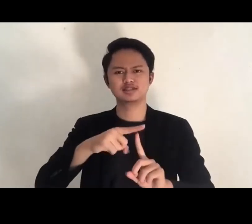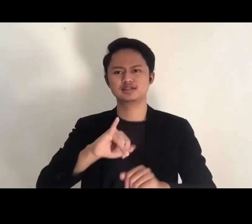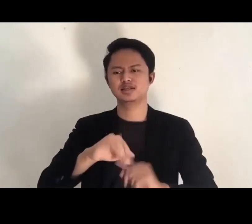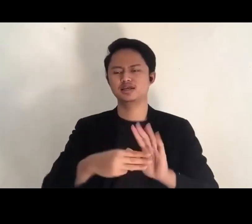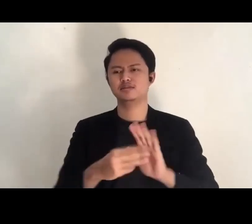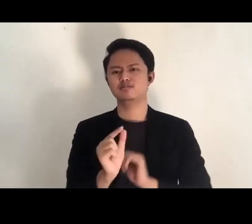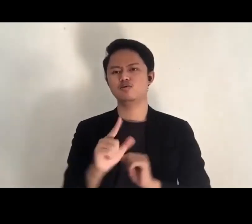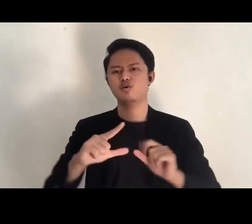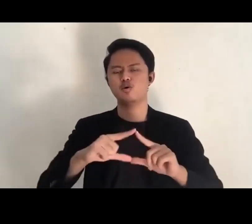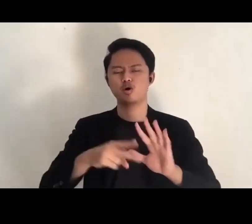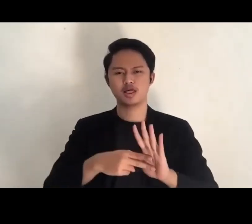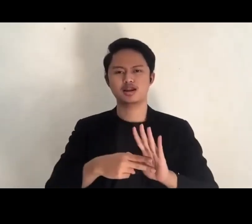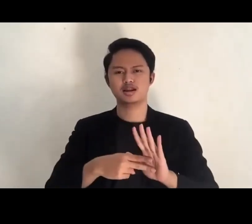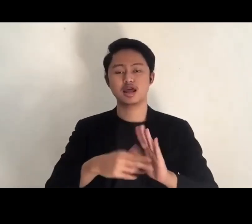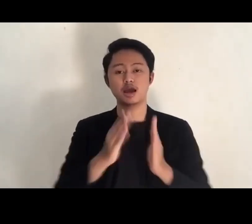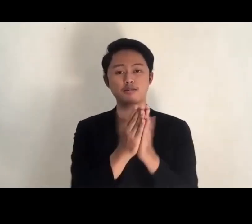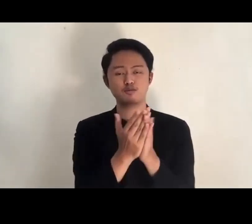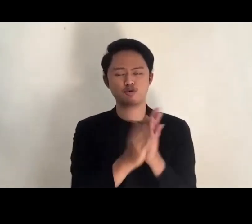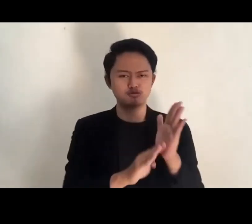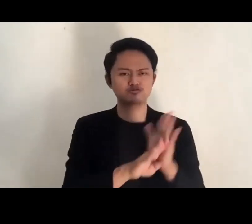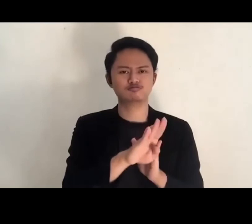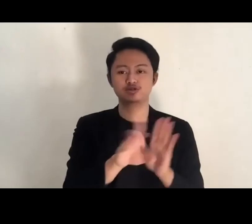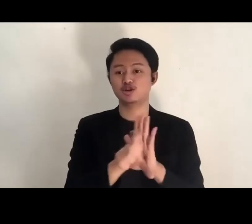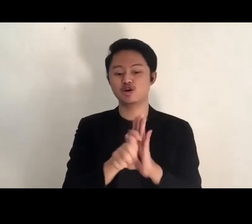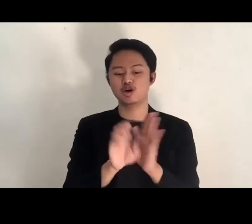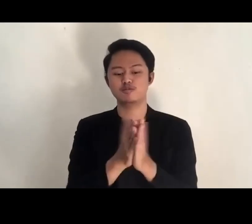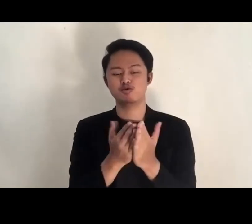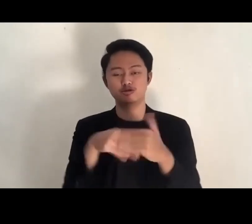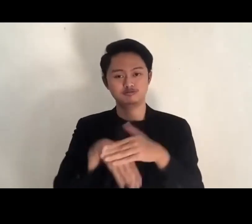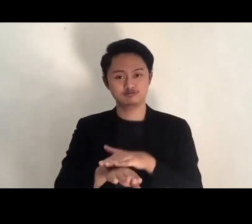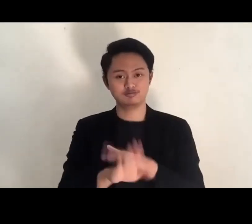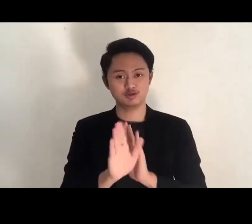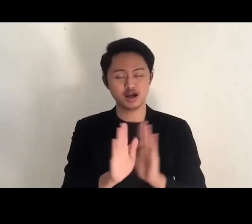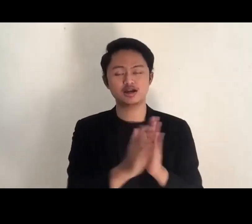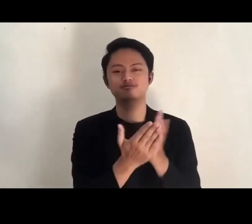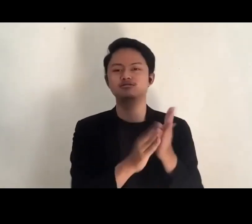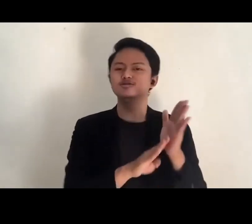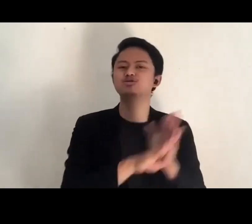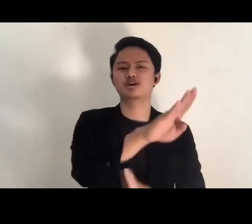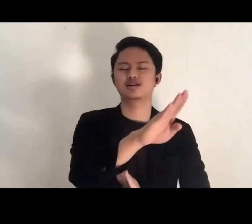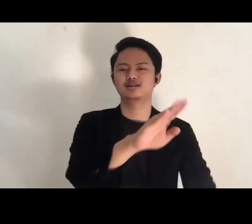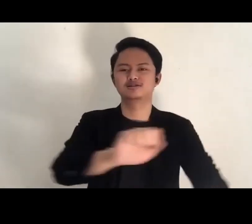kami launching buku yang dihasilkan, yang sudah dicetak sebagai rangkuman daripada hasil-hasil